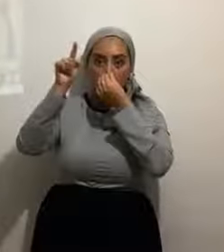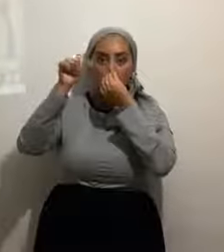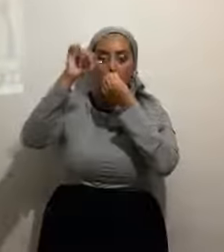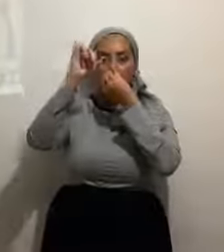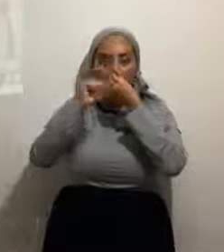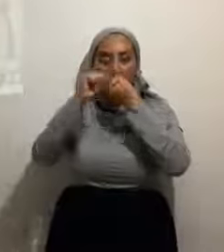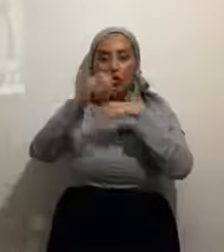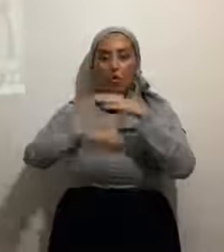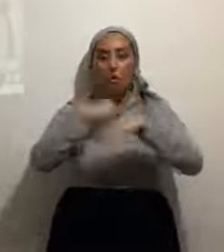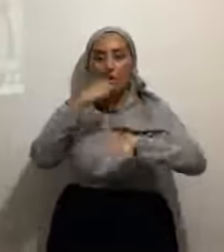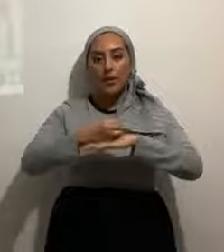amén.